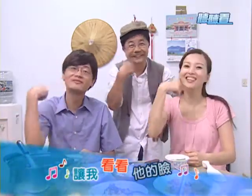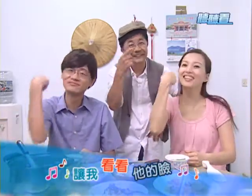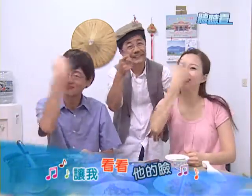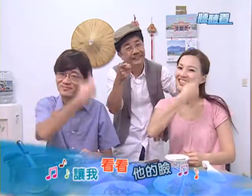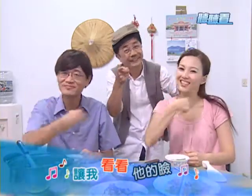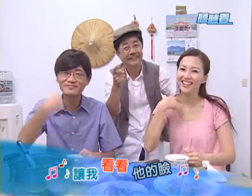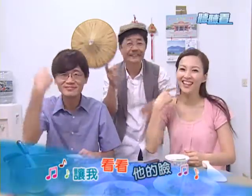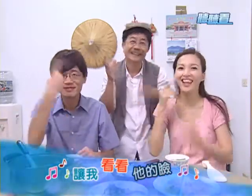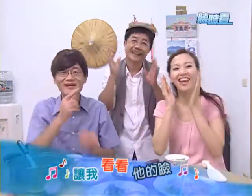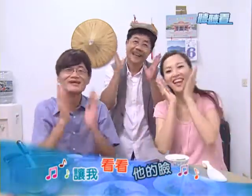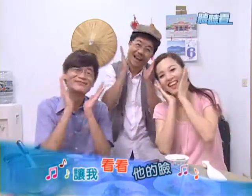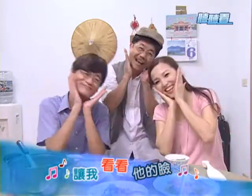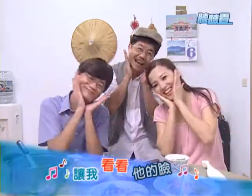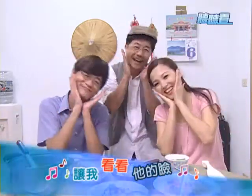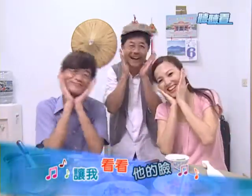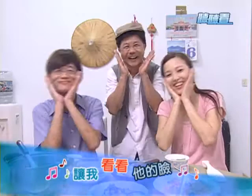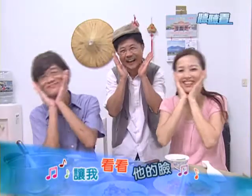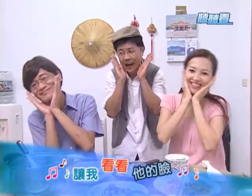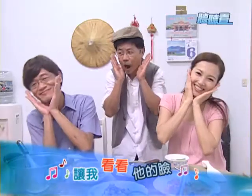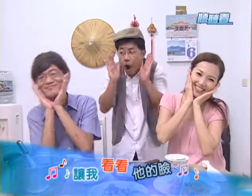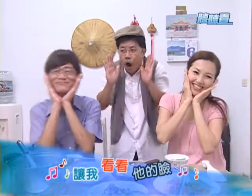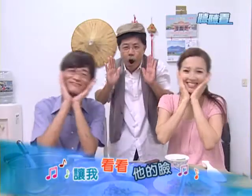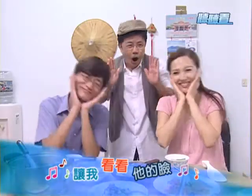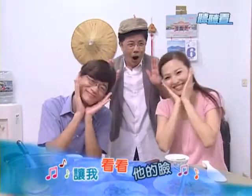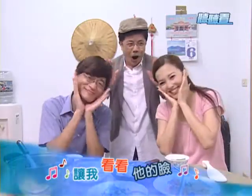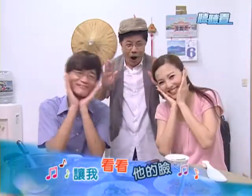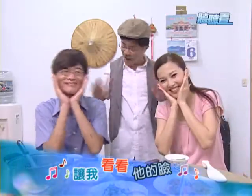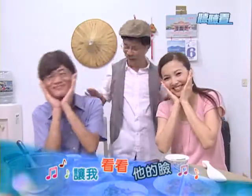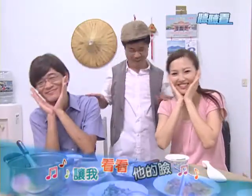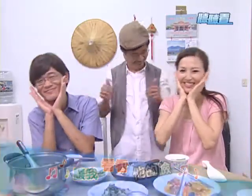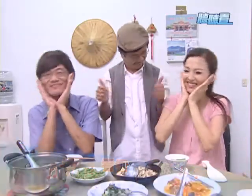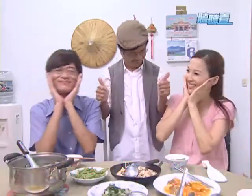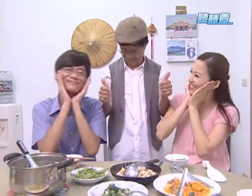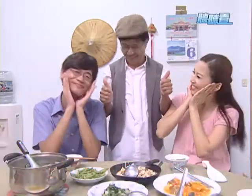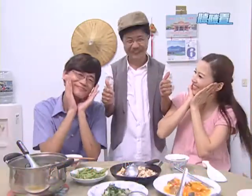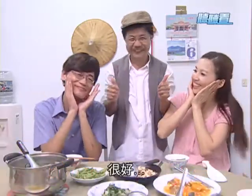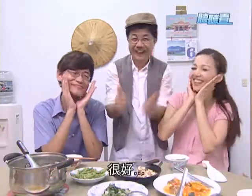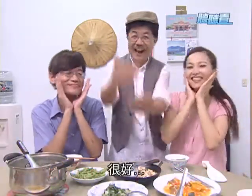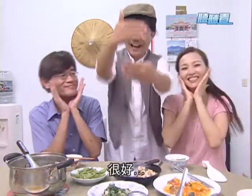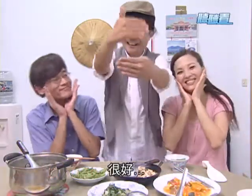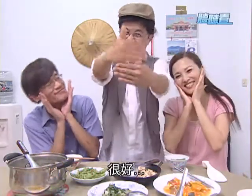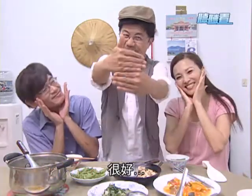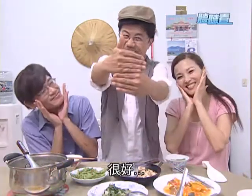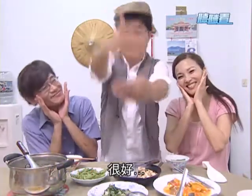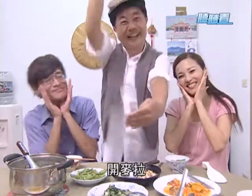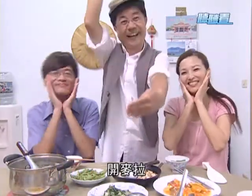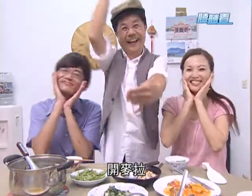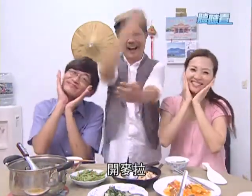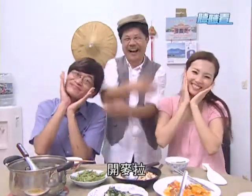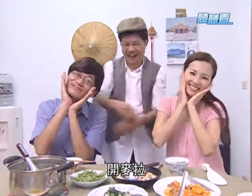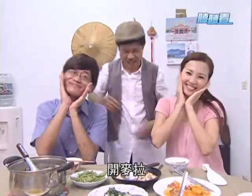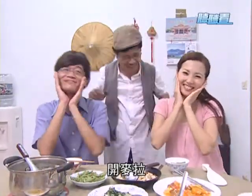的脸。 哦，哎，很好很好。哎 ，camera。